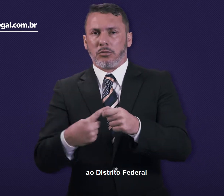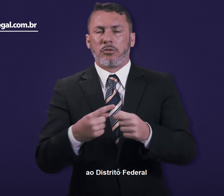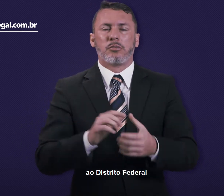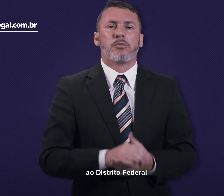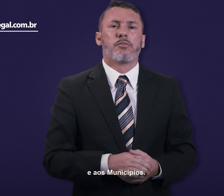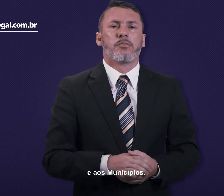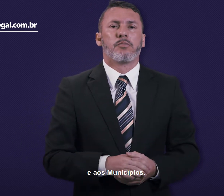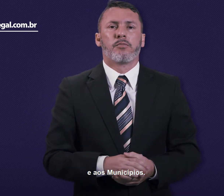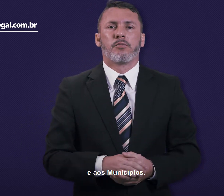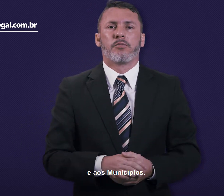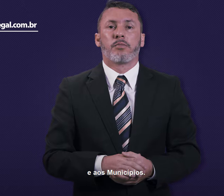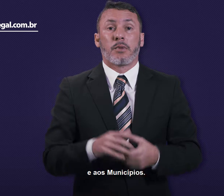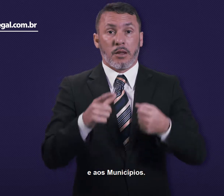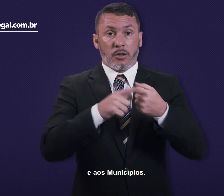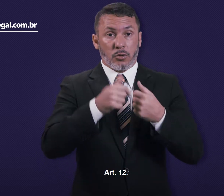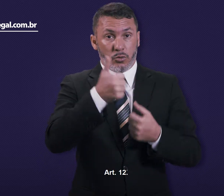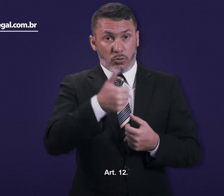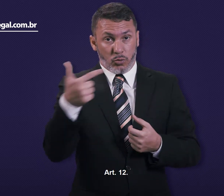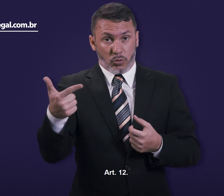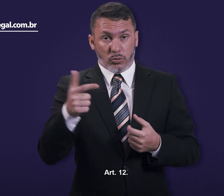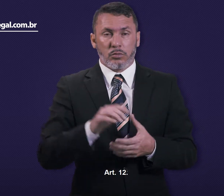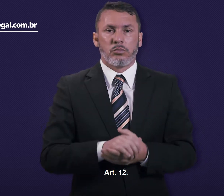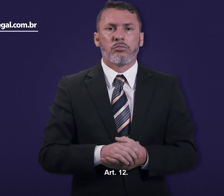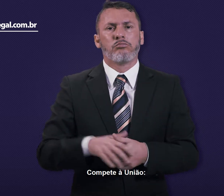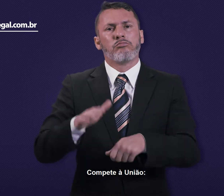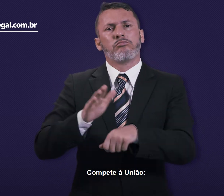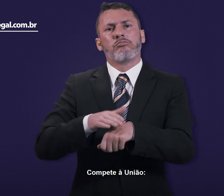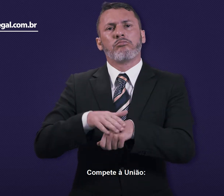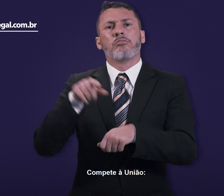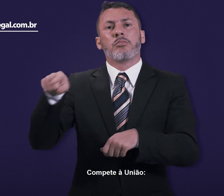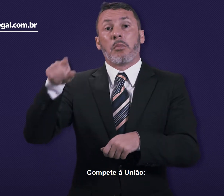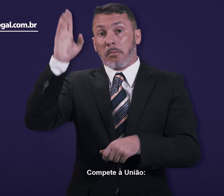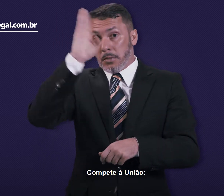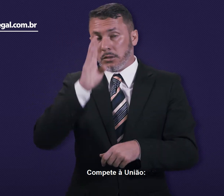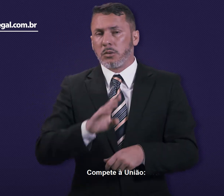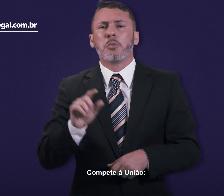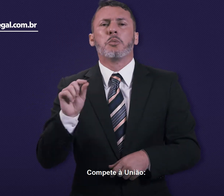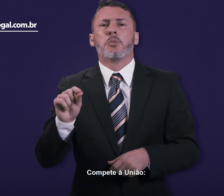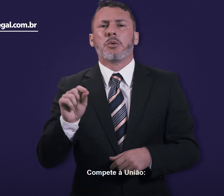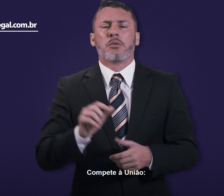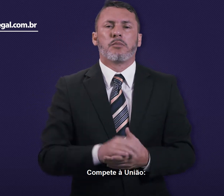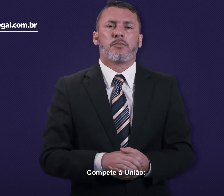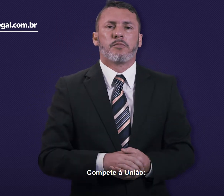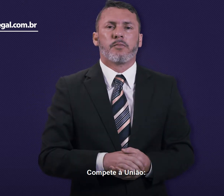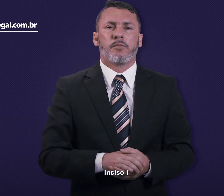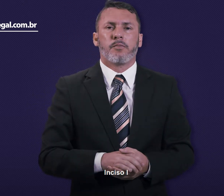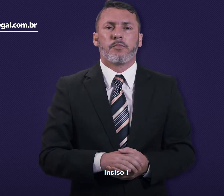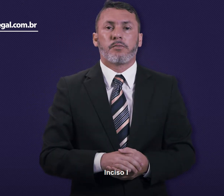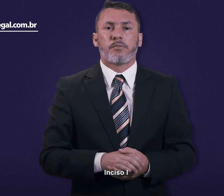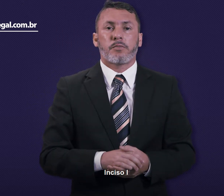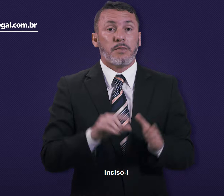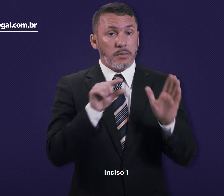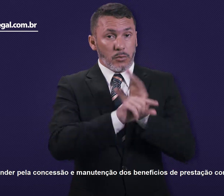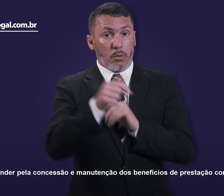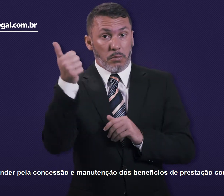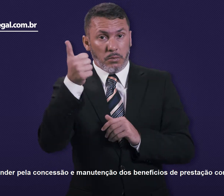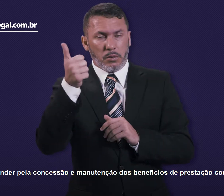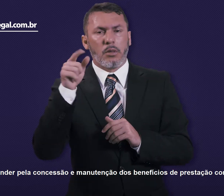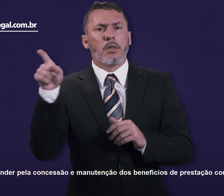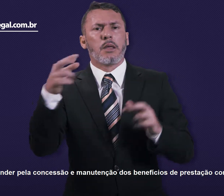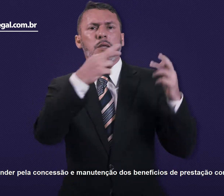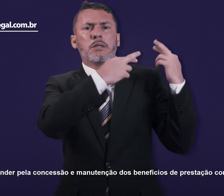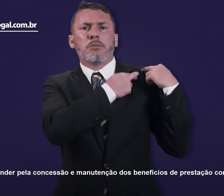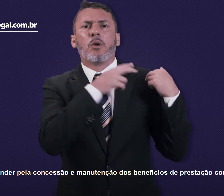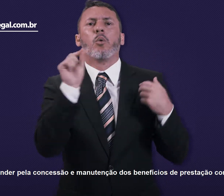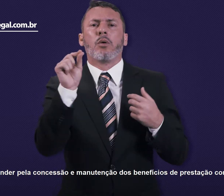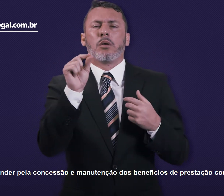Distrito Federal e aos municípios. Artigo 12. Compete à União: Inciso 1.